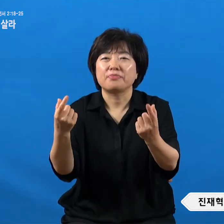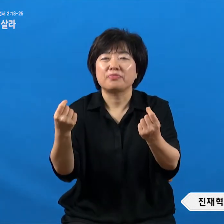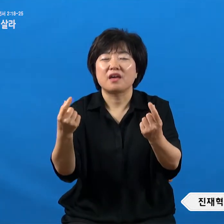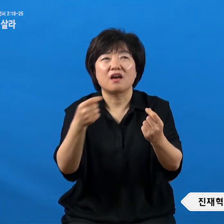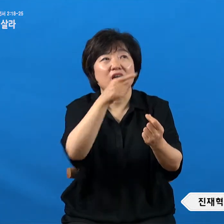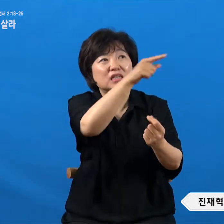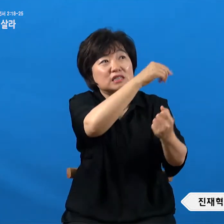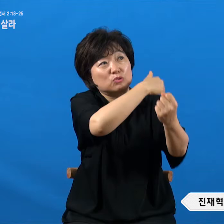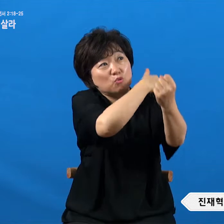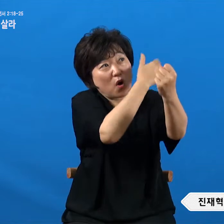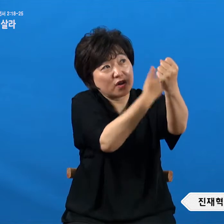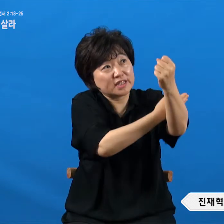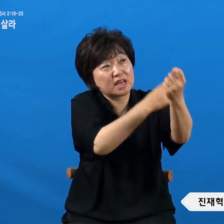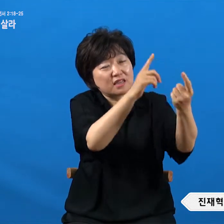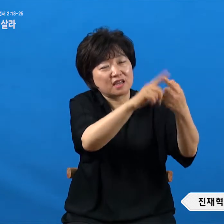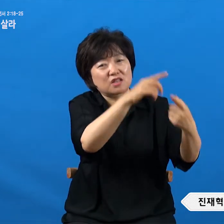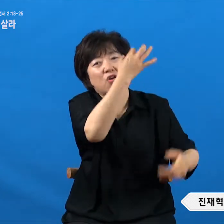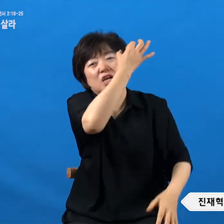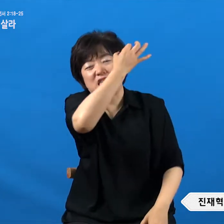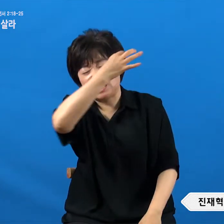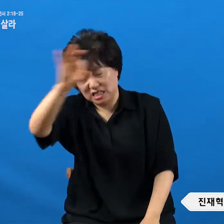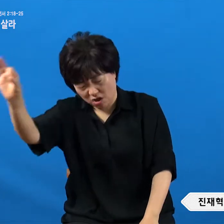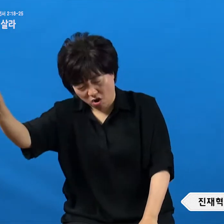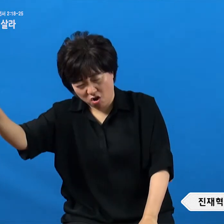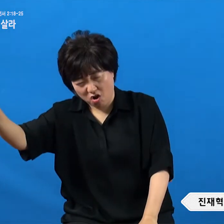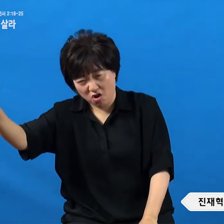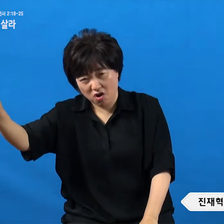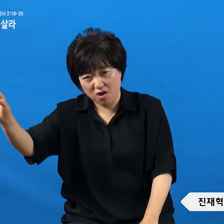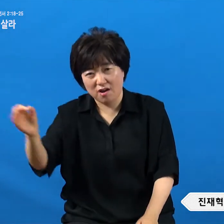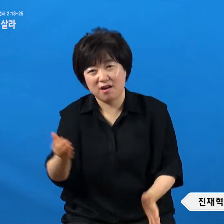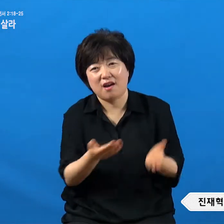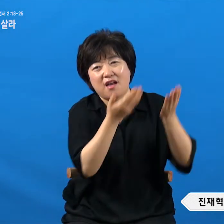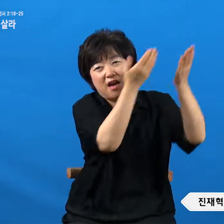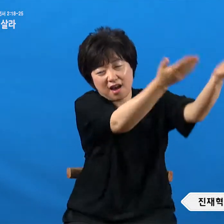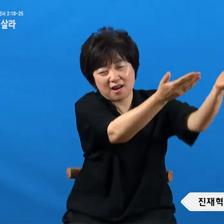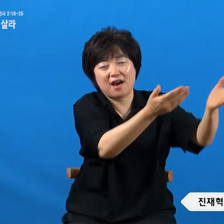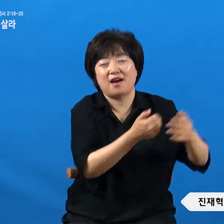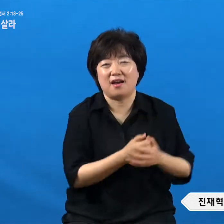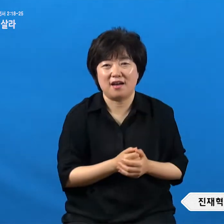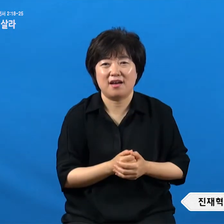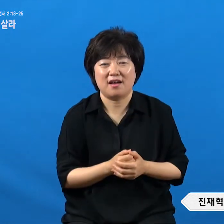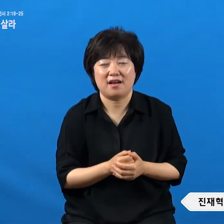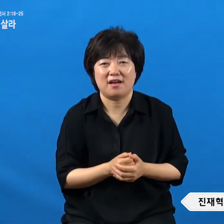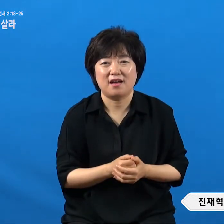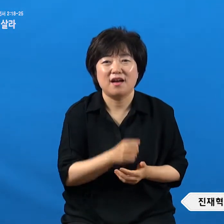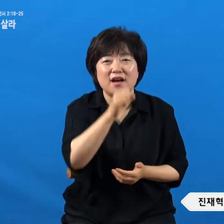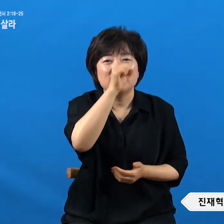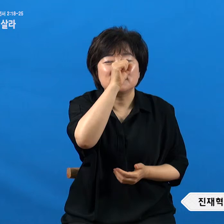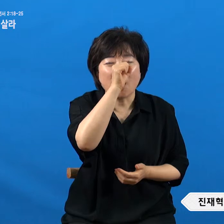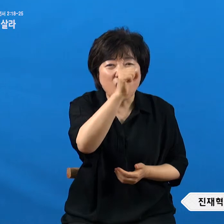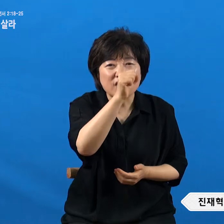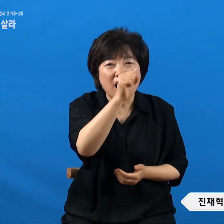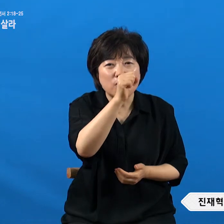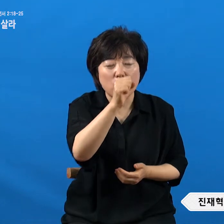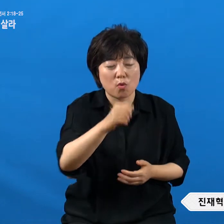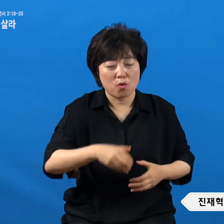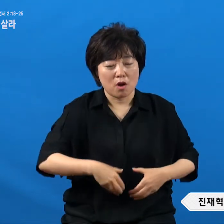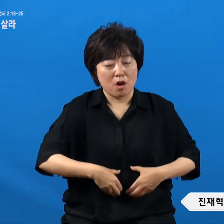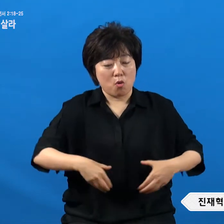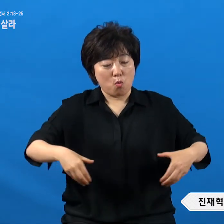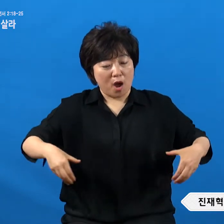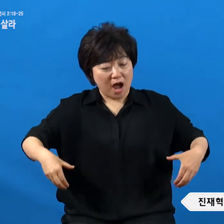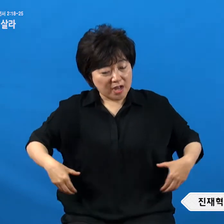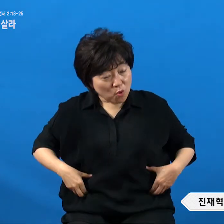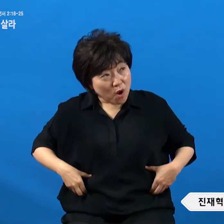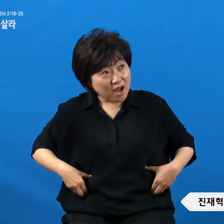받아들이고 인정하는 것을 말씀하고 있음을 봅니다. 그런데 선하고